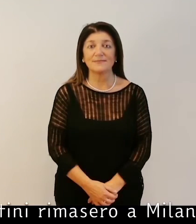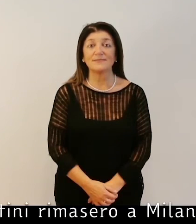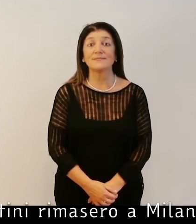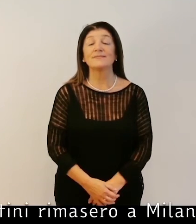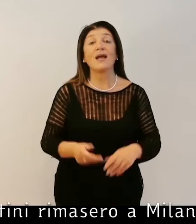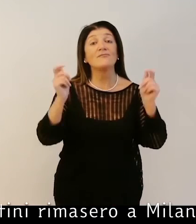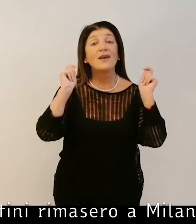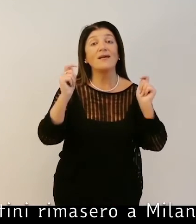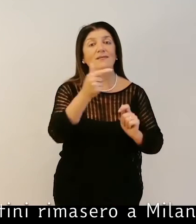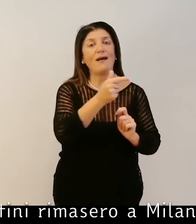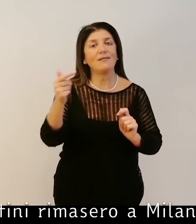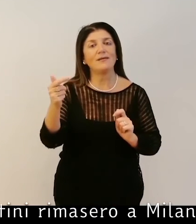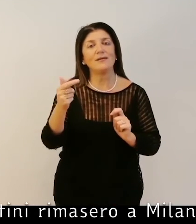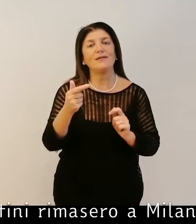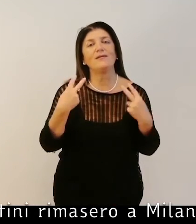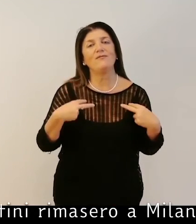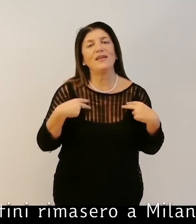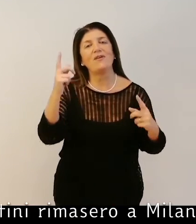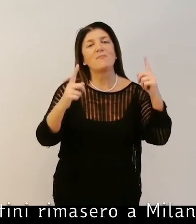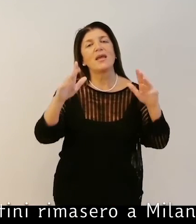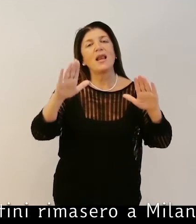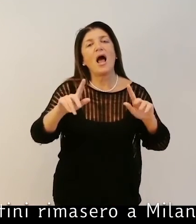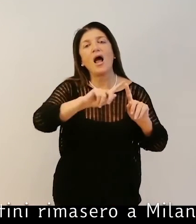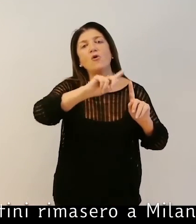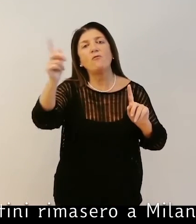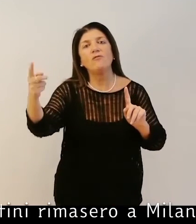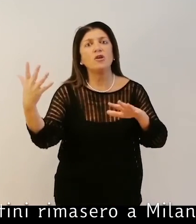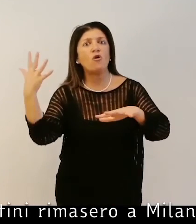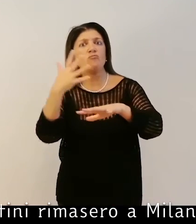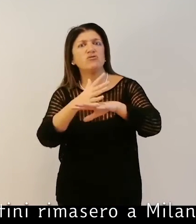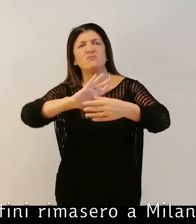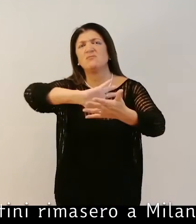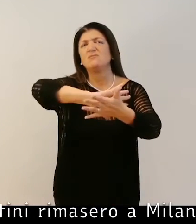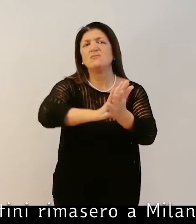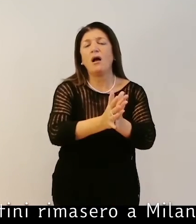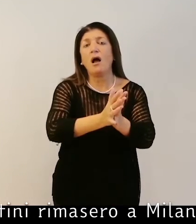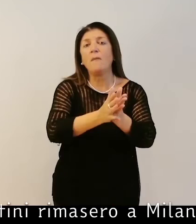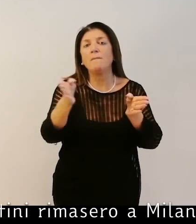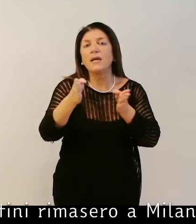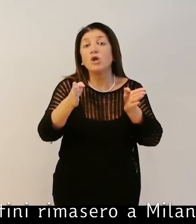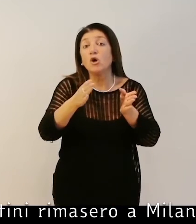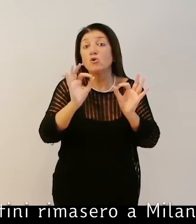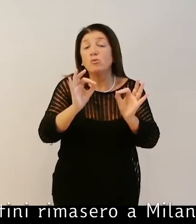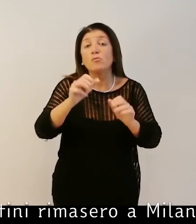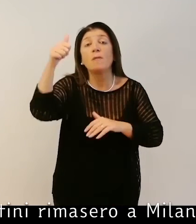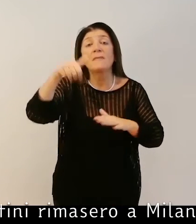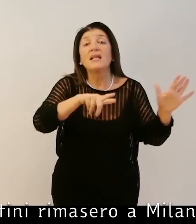I teatini rimasero a Milano fino alla soppressione dell'ordine nel 1798.